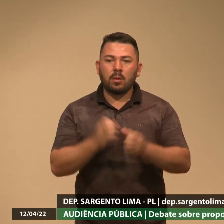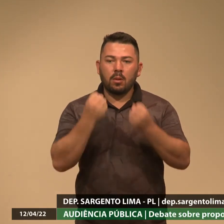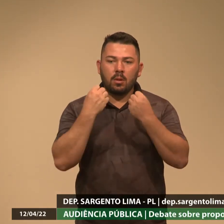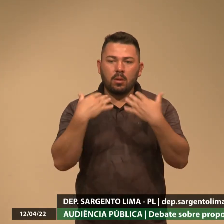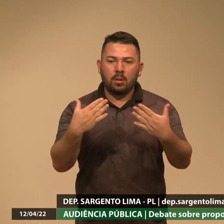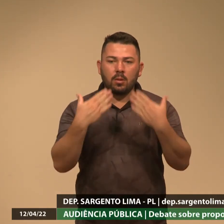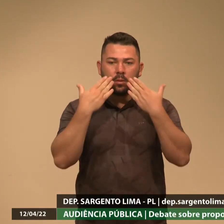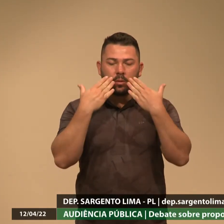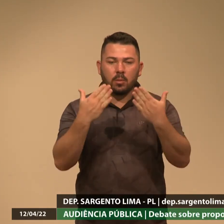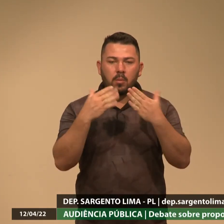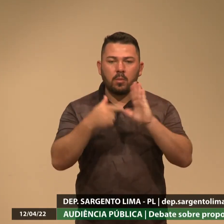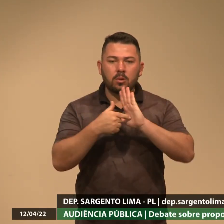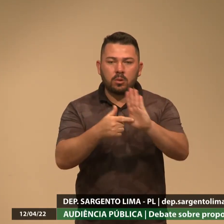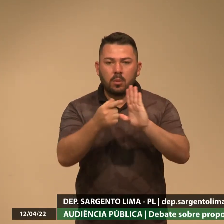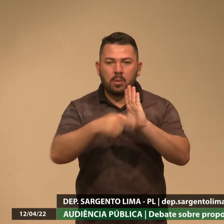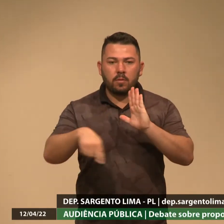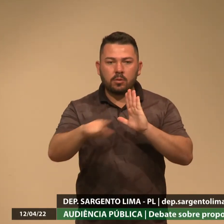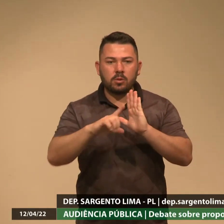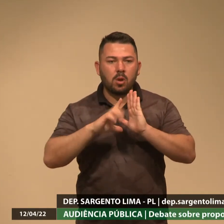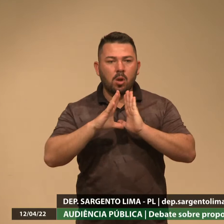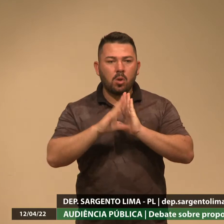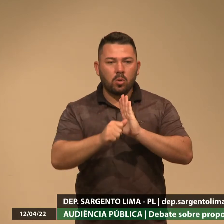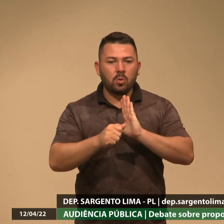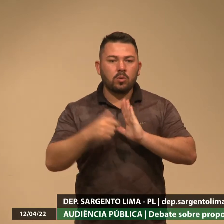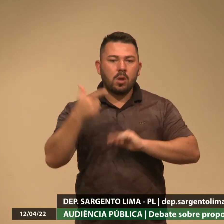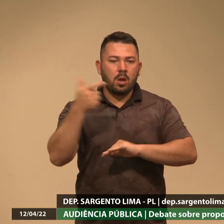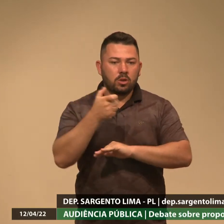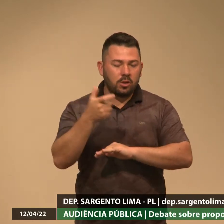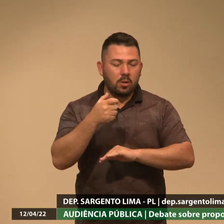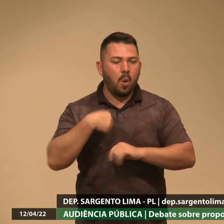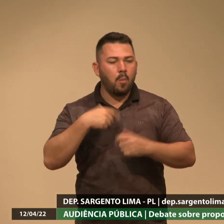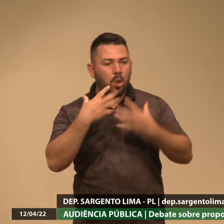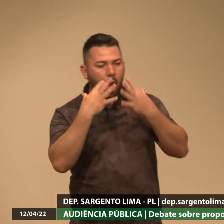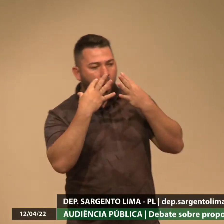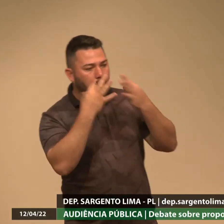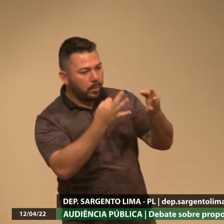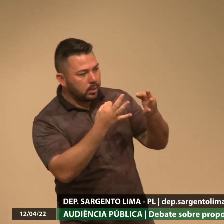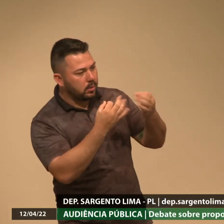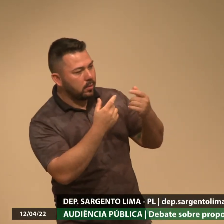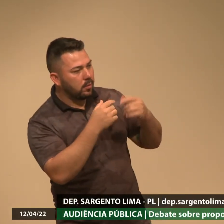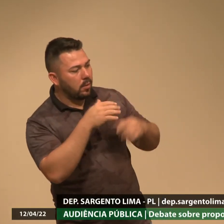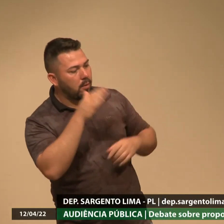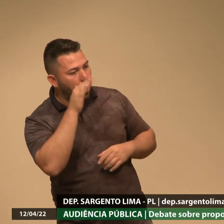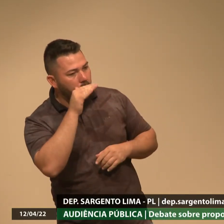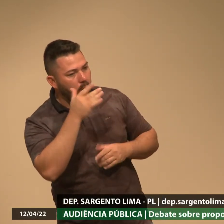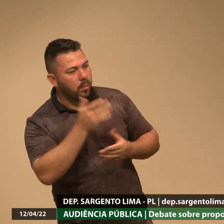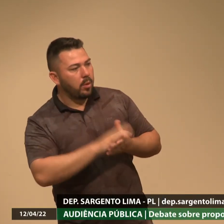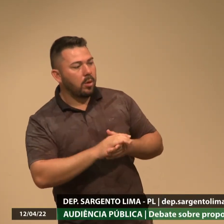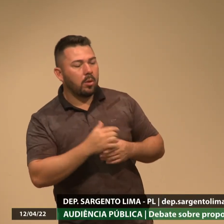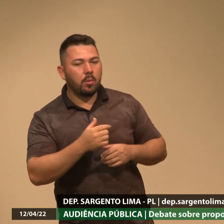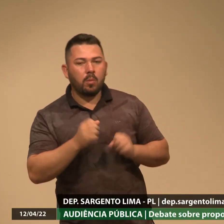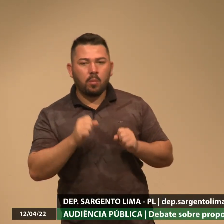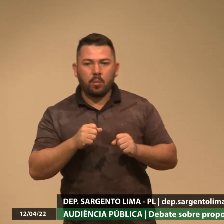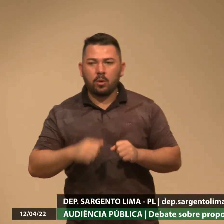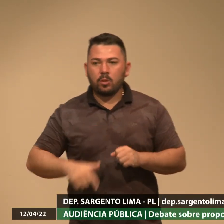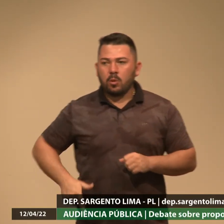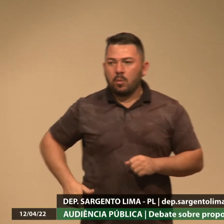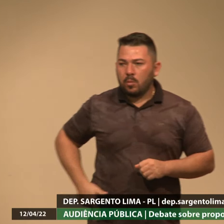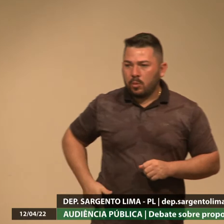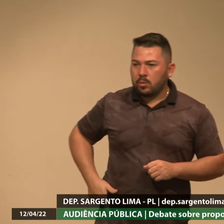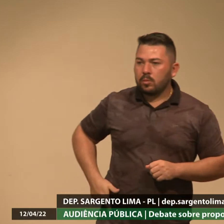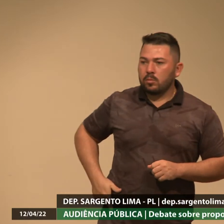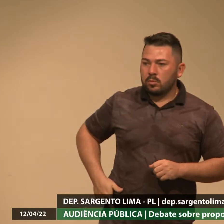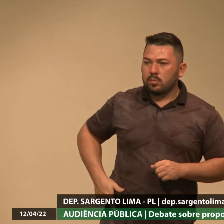mostrar para vocês eu tenho certeza que todo atirador é muito observador e vocês podem observar que eu tô com um coldre